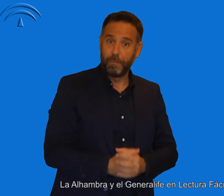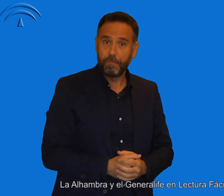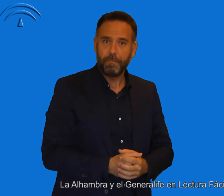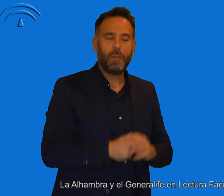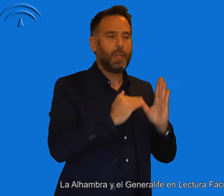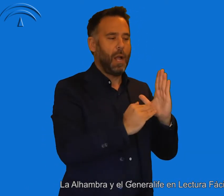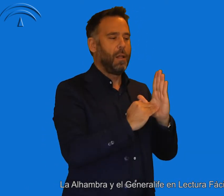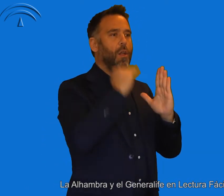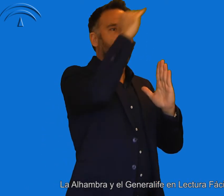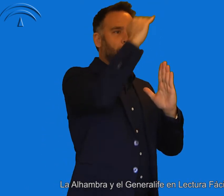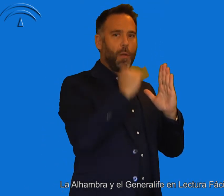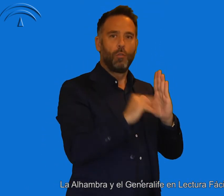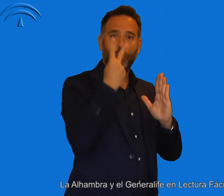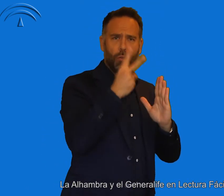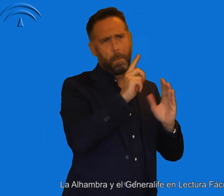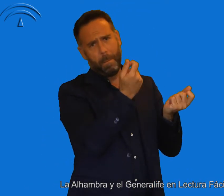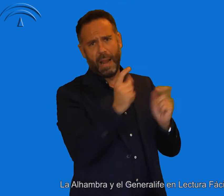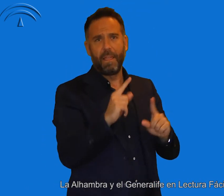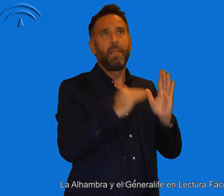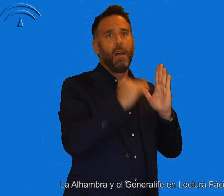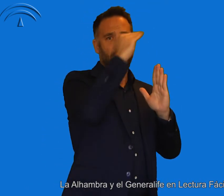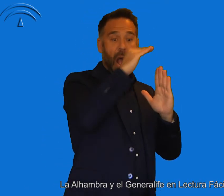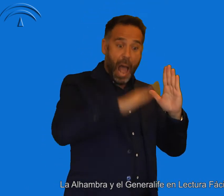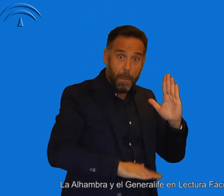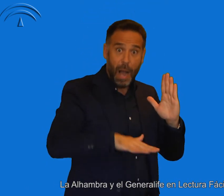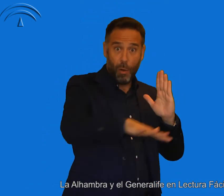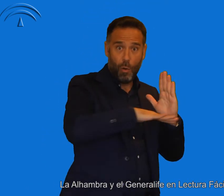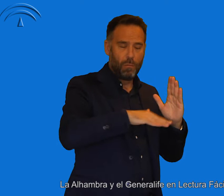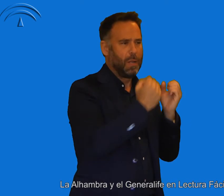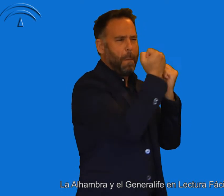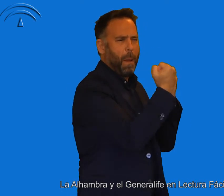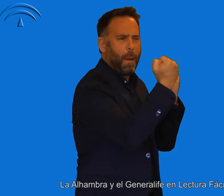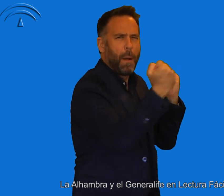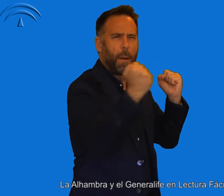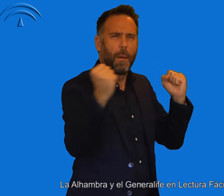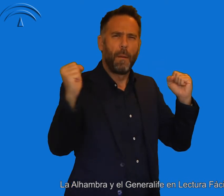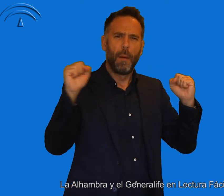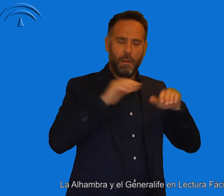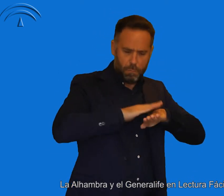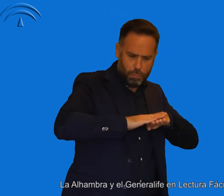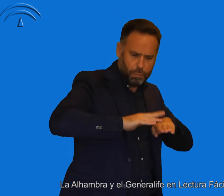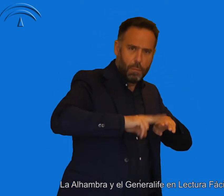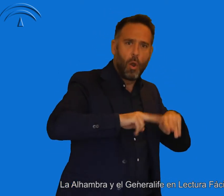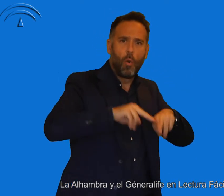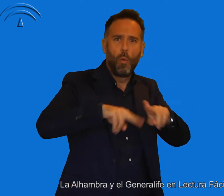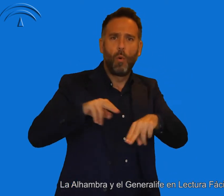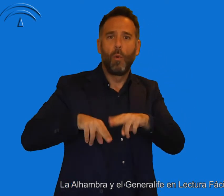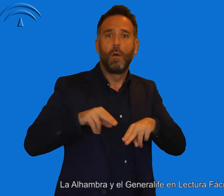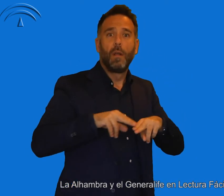tiene dos plantas parecidas. En la planta baja, las almohadillas de piedra sobresalen en el muro. El palacio